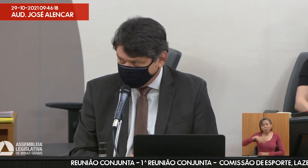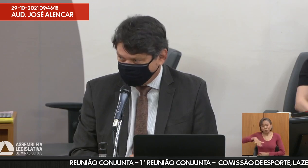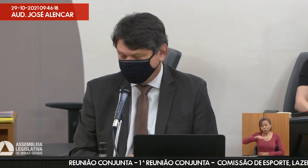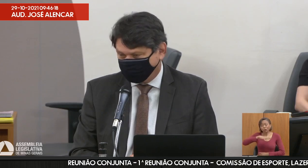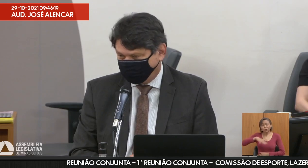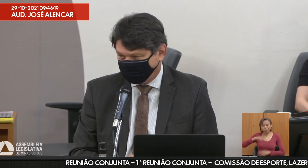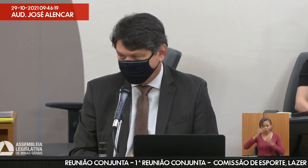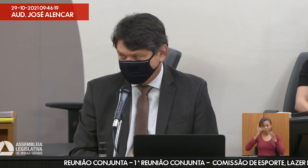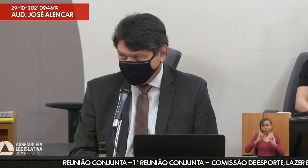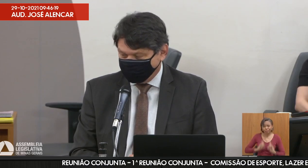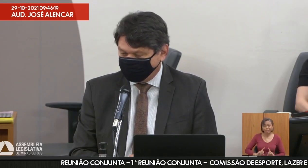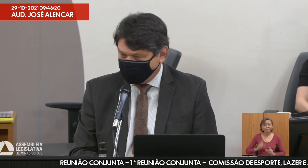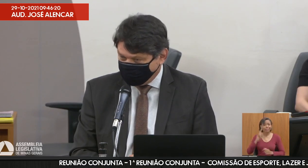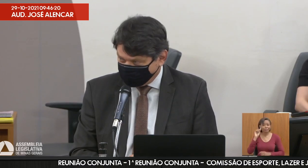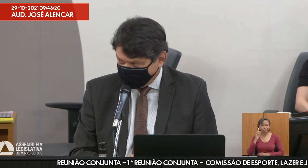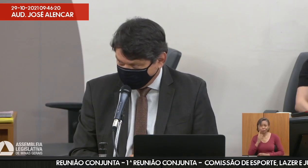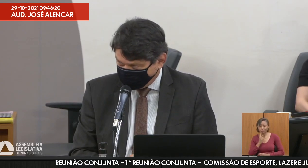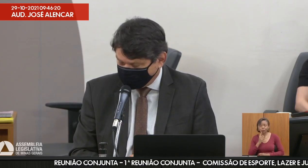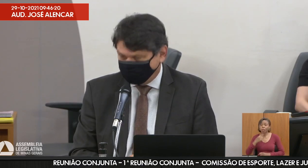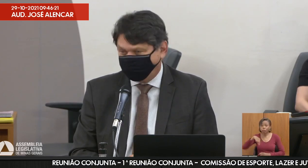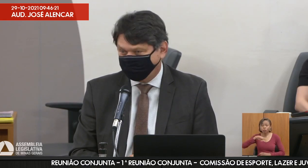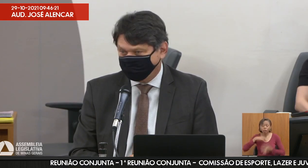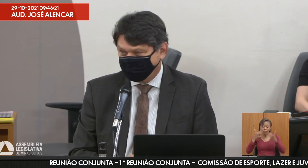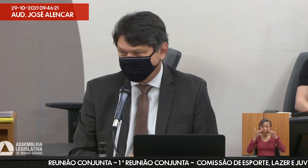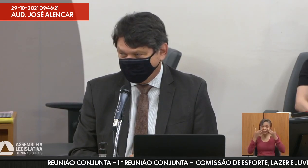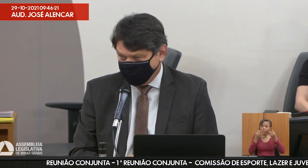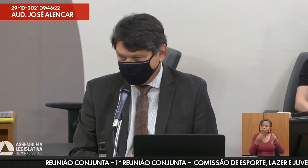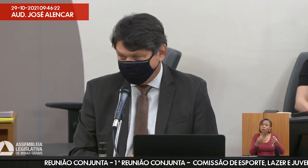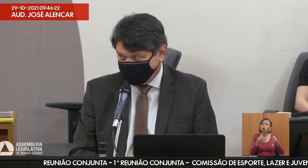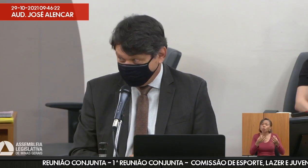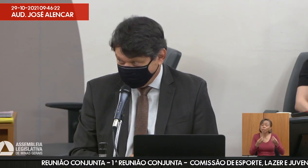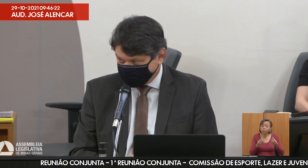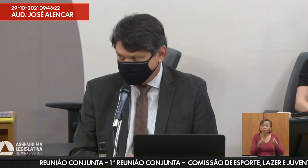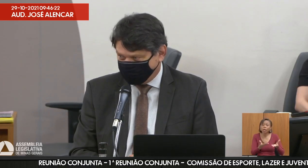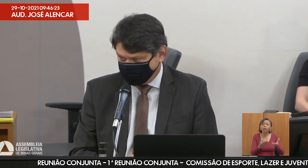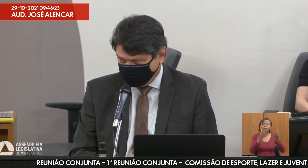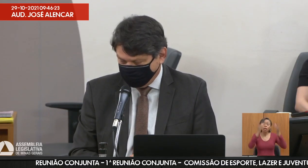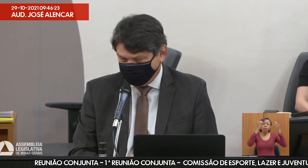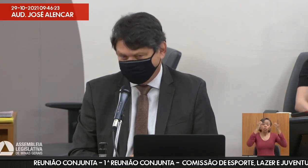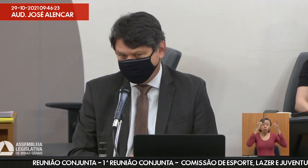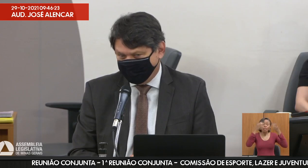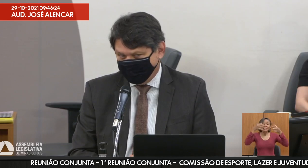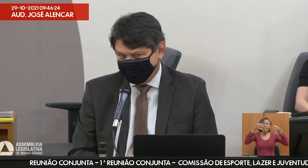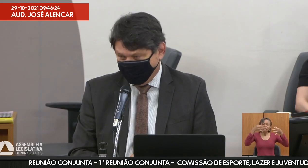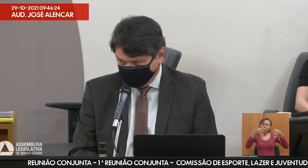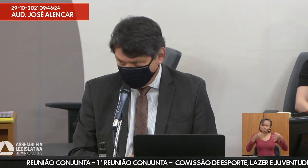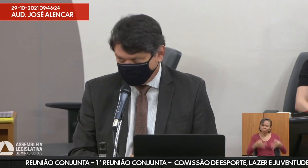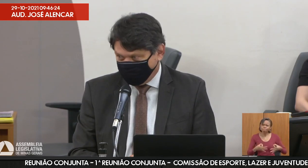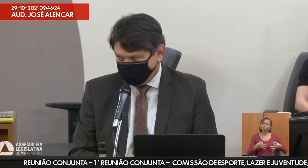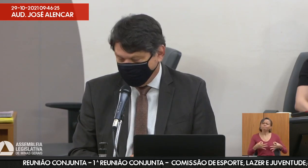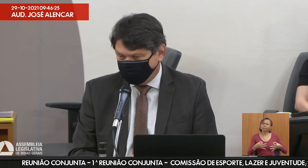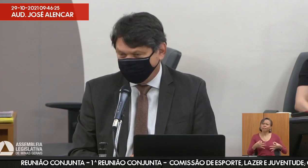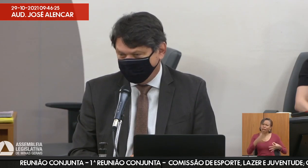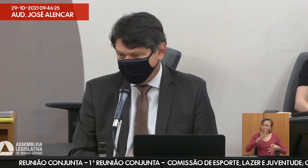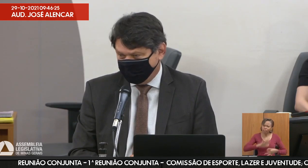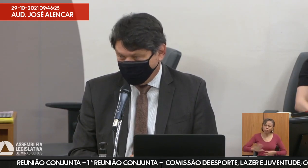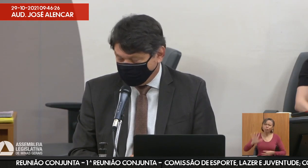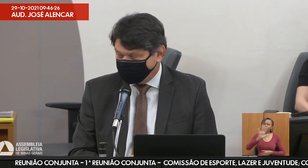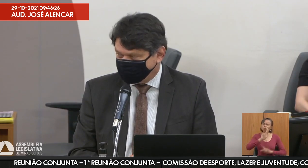isso, dar dignidade, né, para esses brasileiros. É o nosso papel, nós aqui